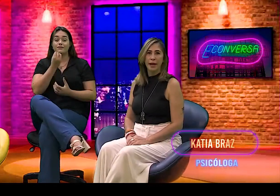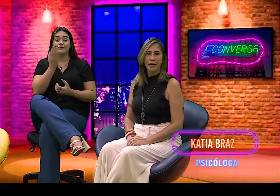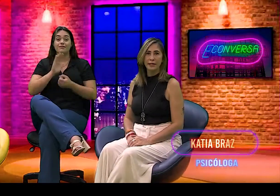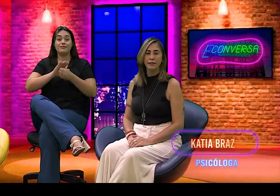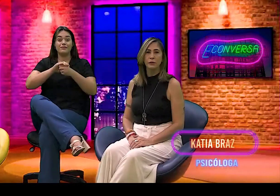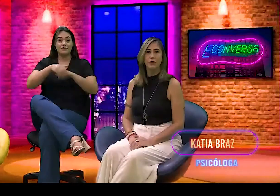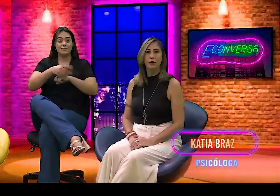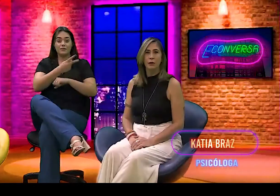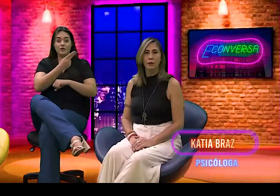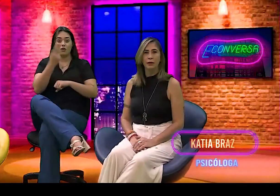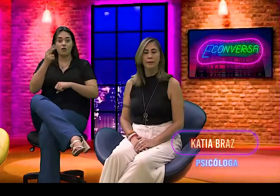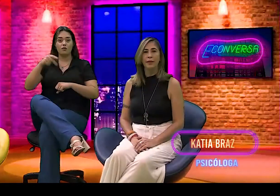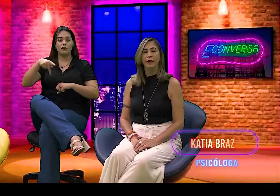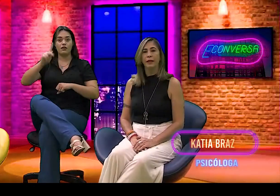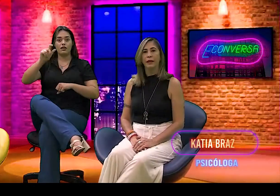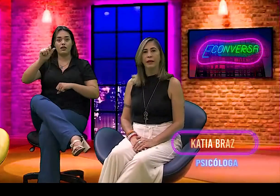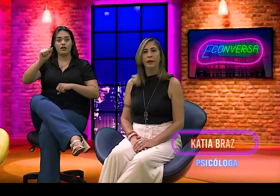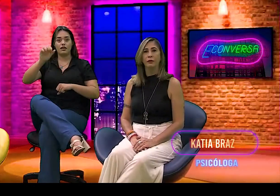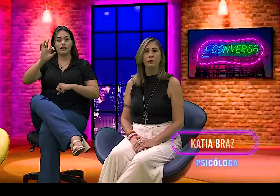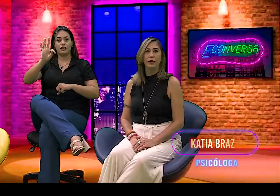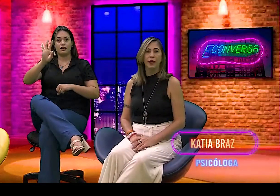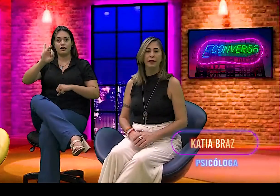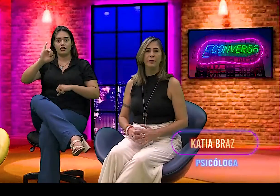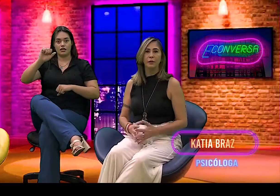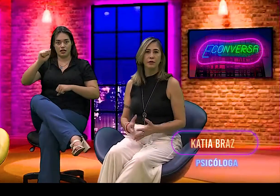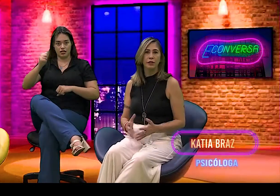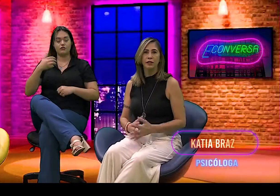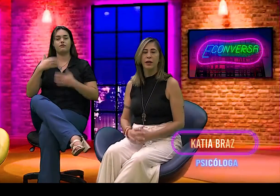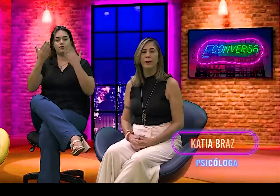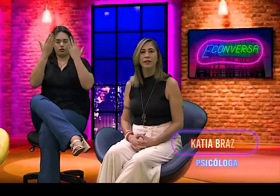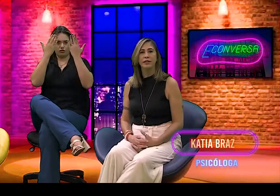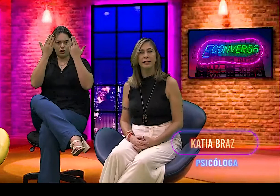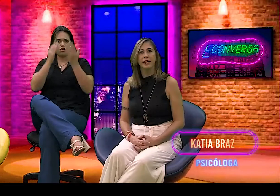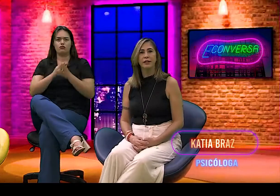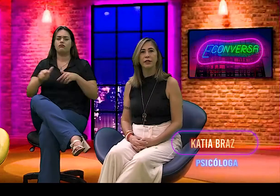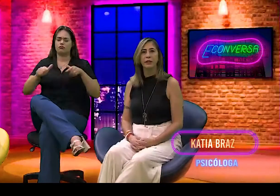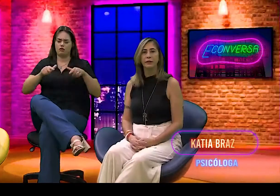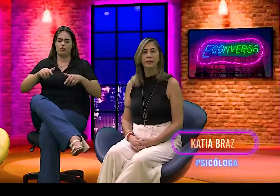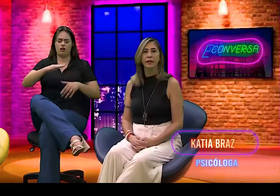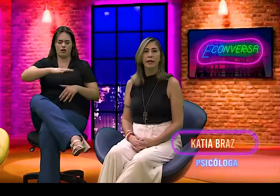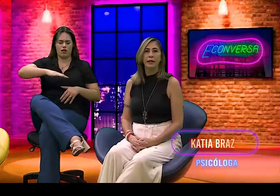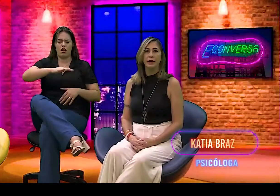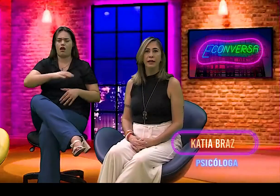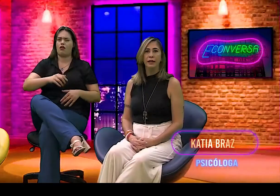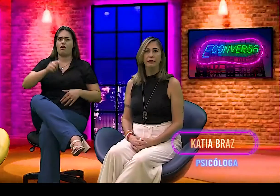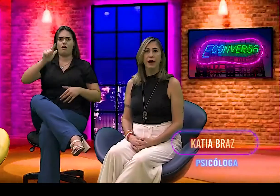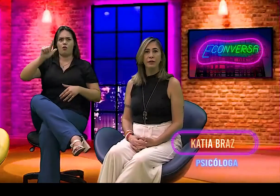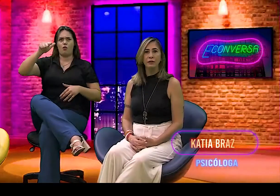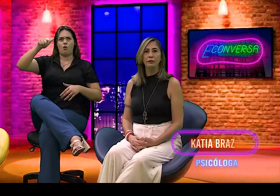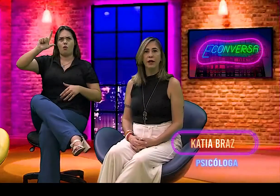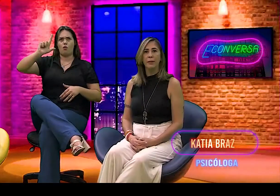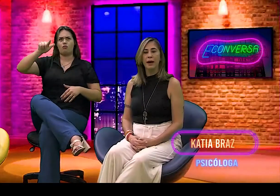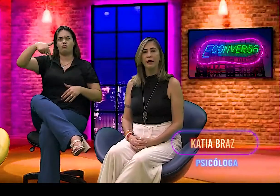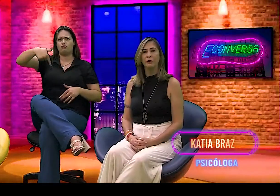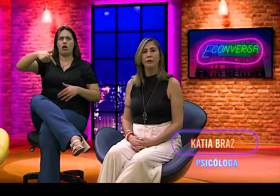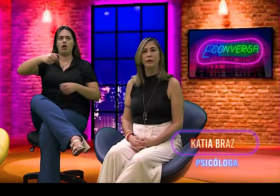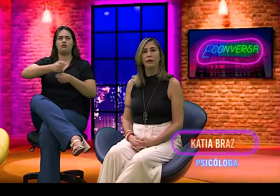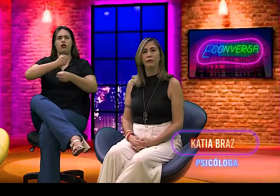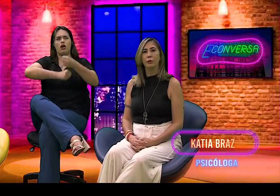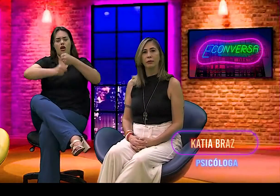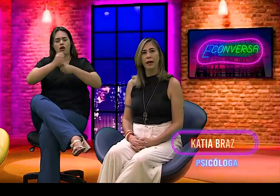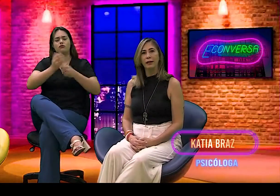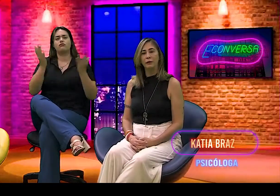Kátia Braz, sou psicóloga, atuo na área da psicologia já há mais de 17 anos e faço um